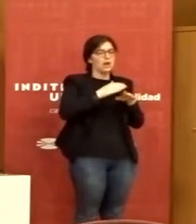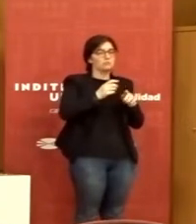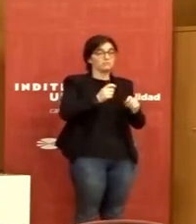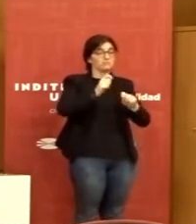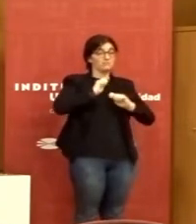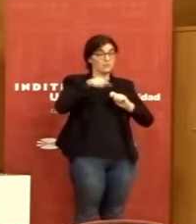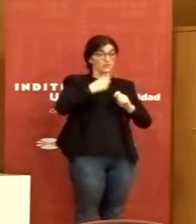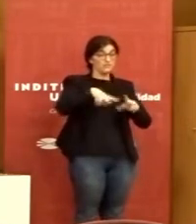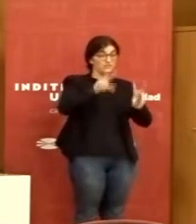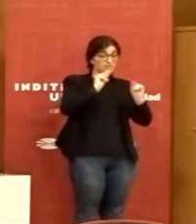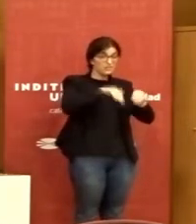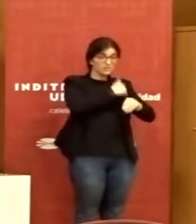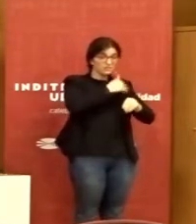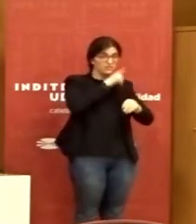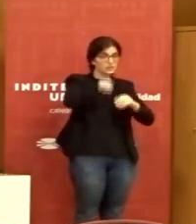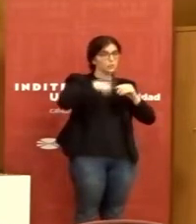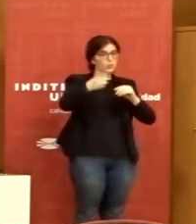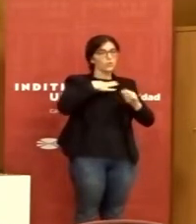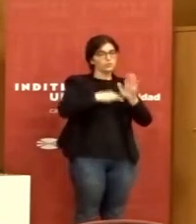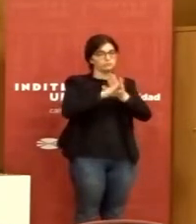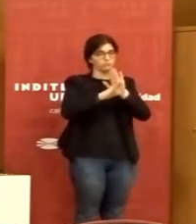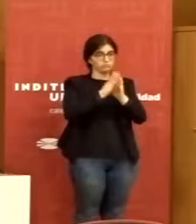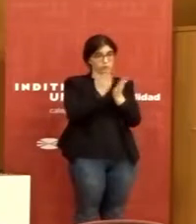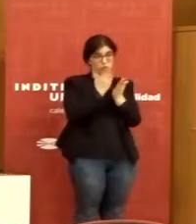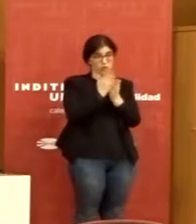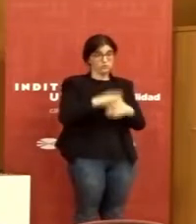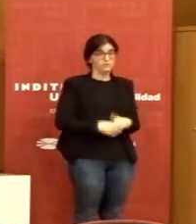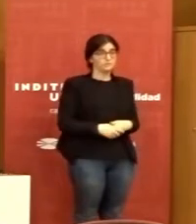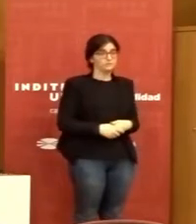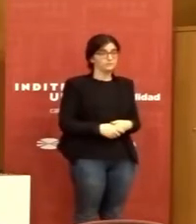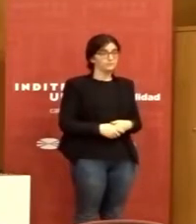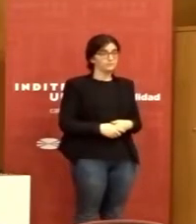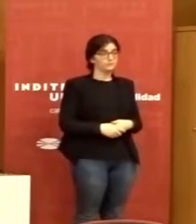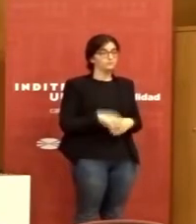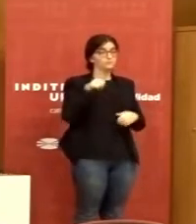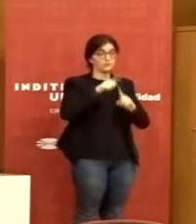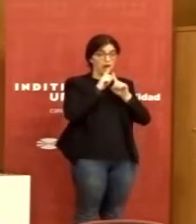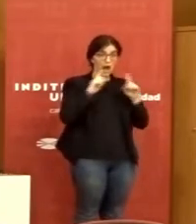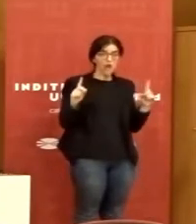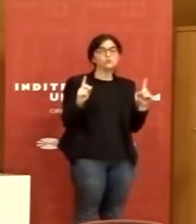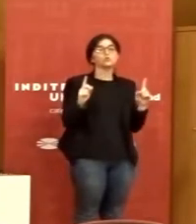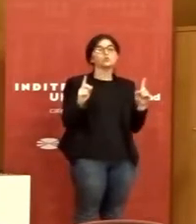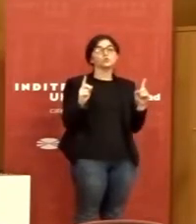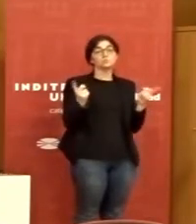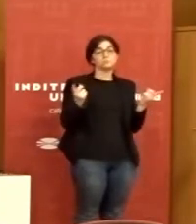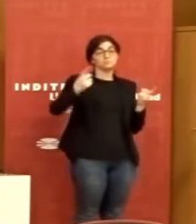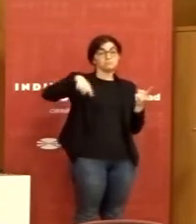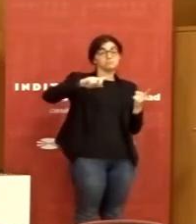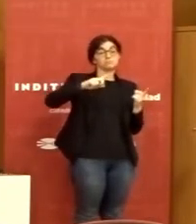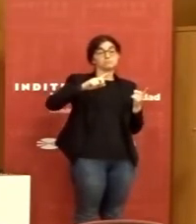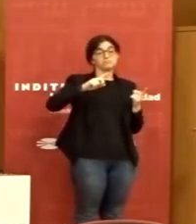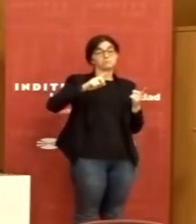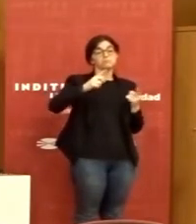organizaciones reales de nuestro entorno comunitario. Este año colaboran